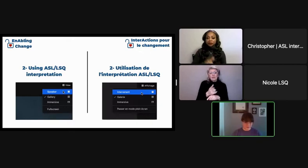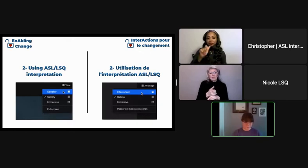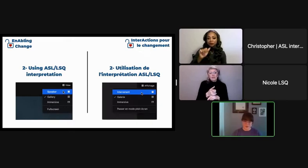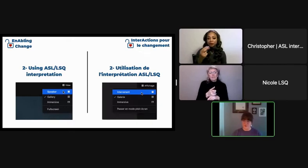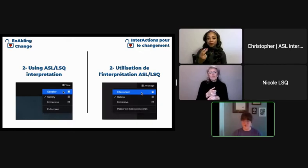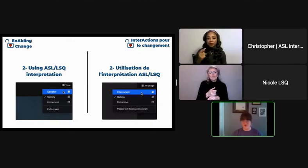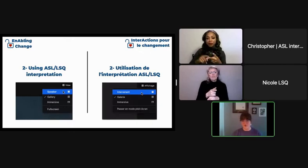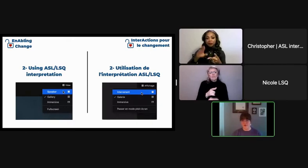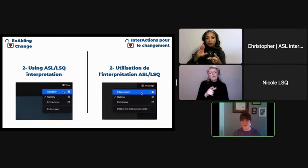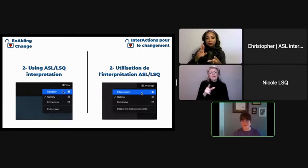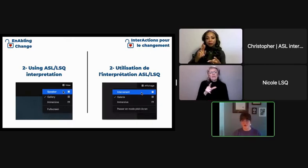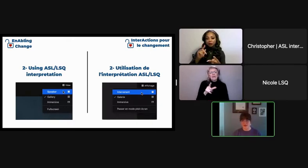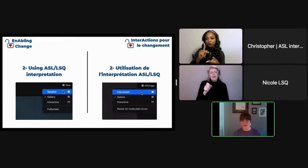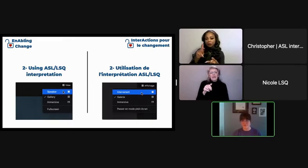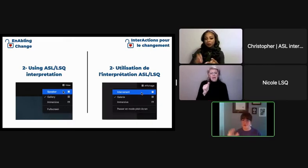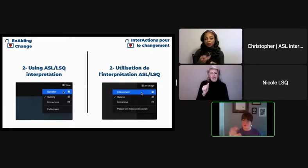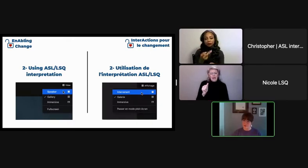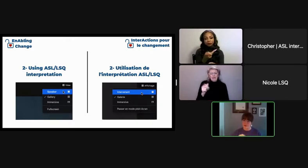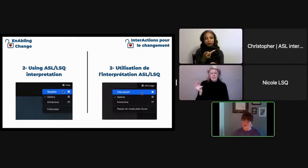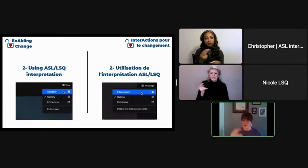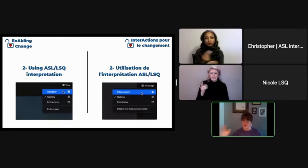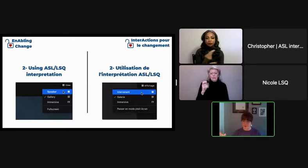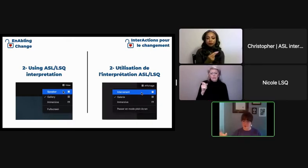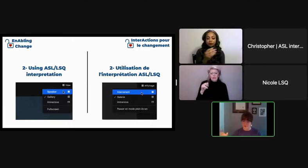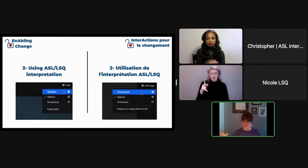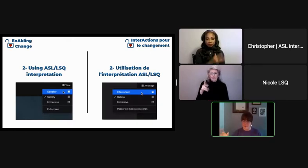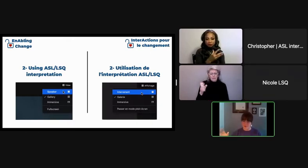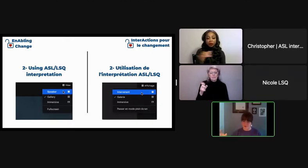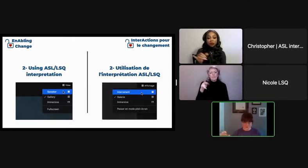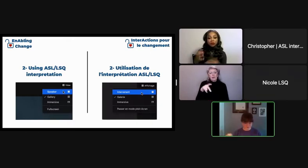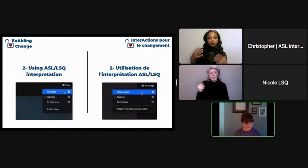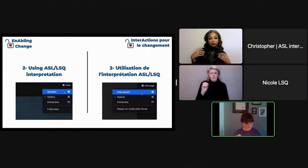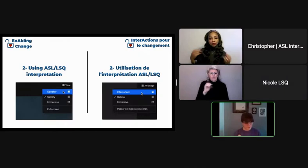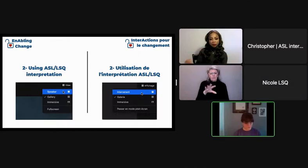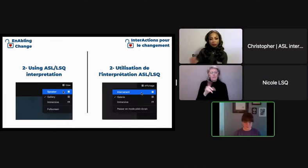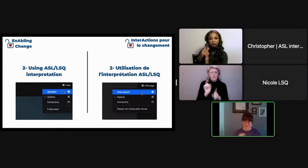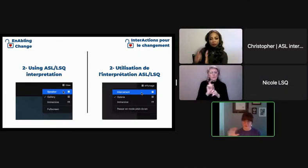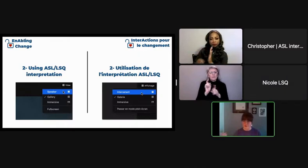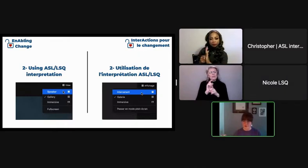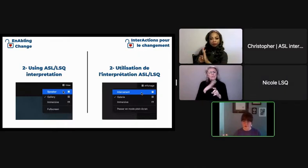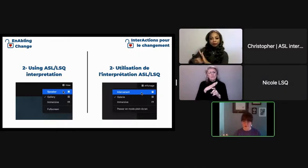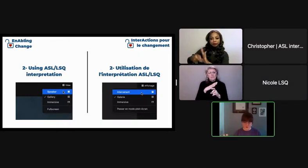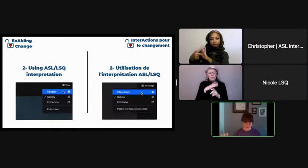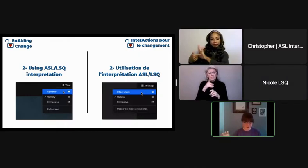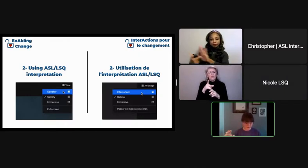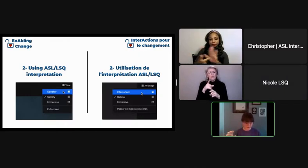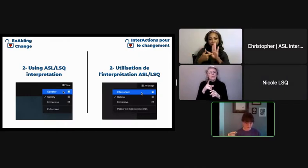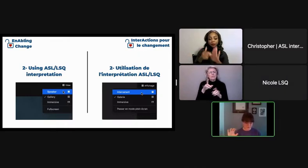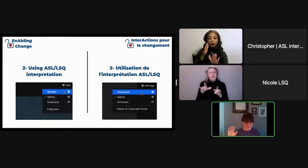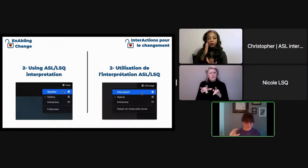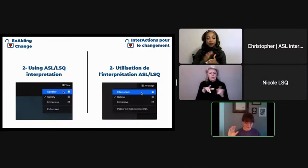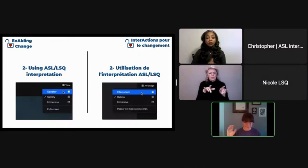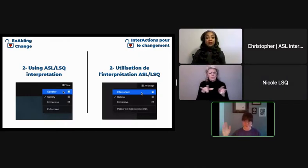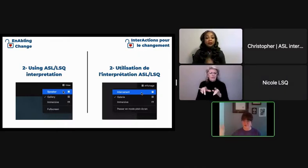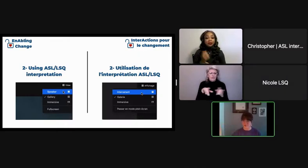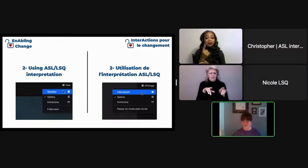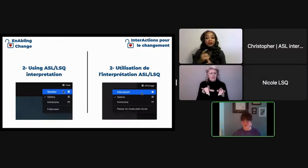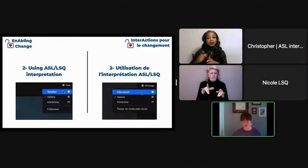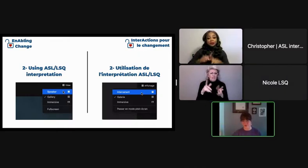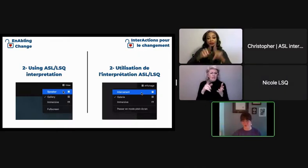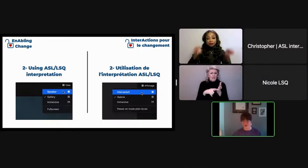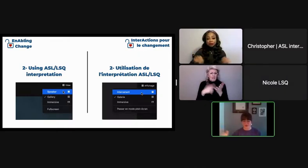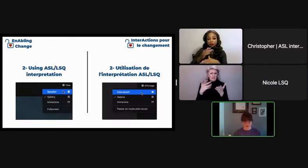Léa et Brooke vont avoir une présentation PowerPoint. Il y aura également un enregistrement. Donc, lorsqu'elles